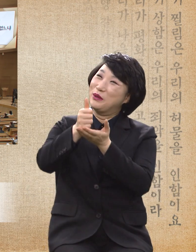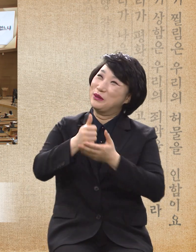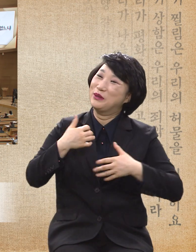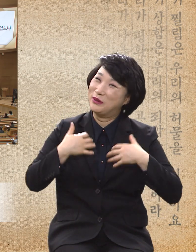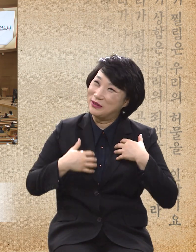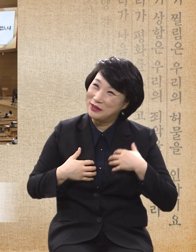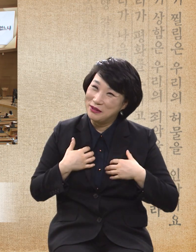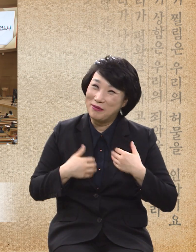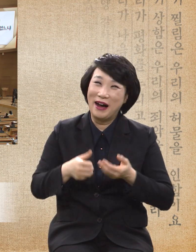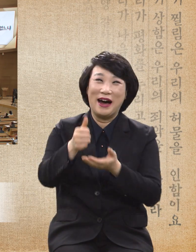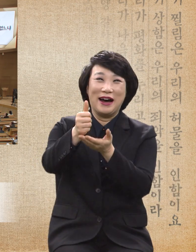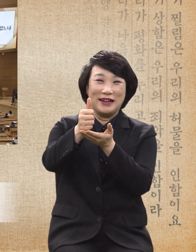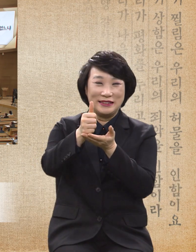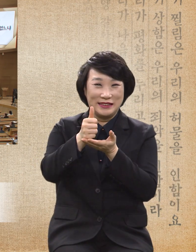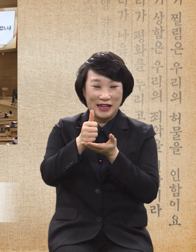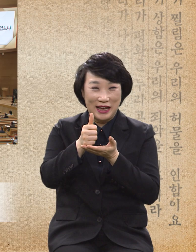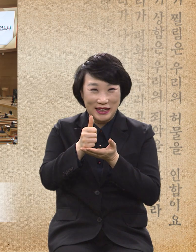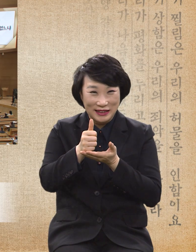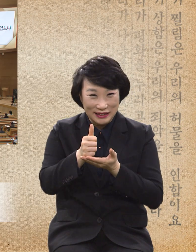기쁨으로 주를